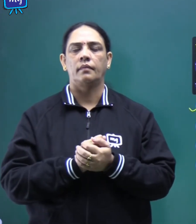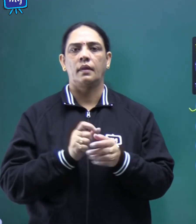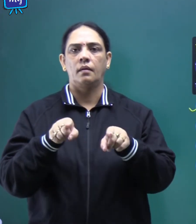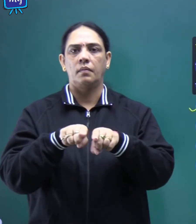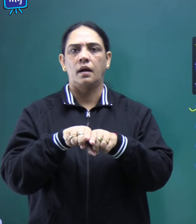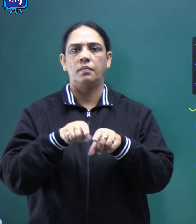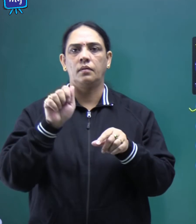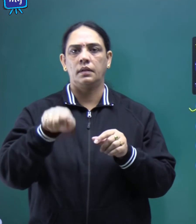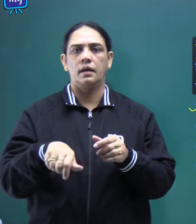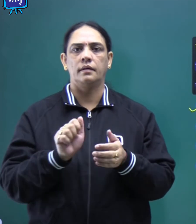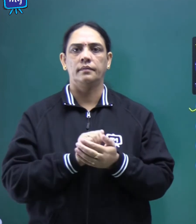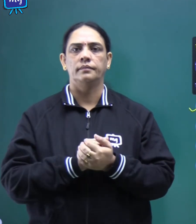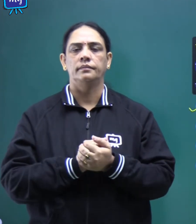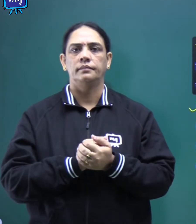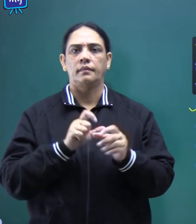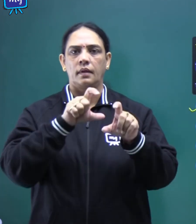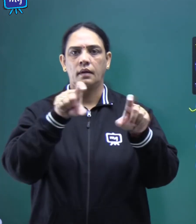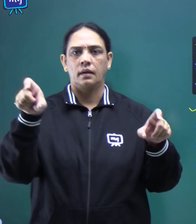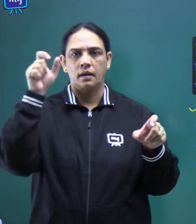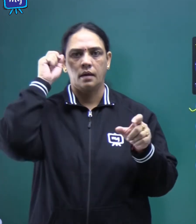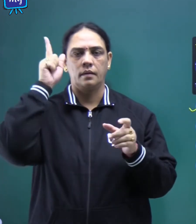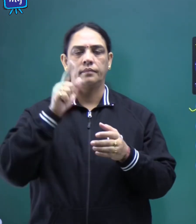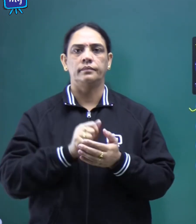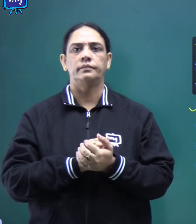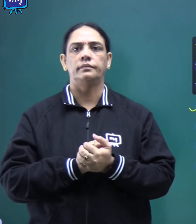बराबर होती हैं। समझ आ गया।